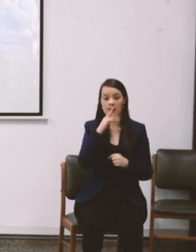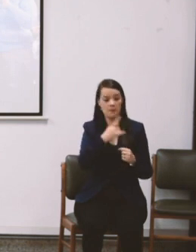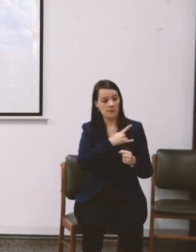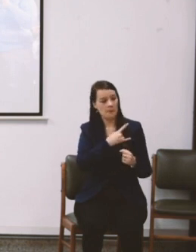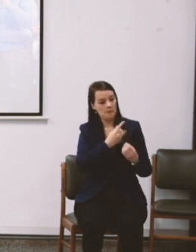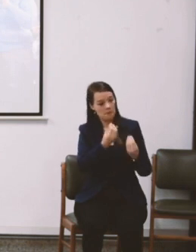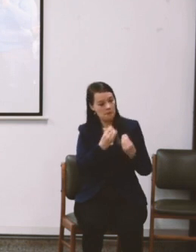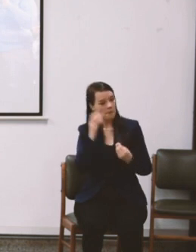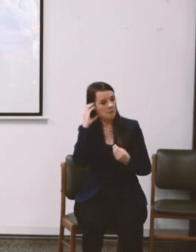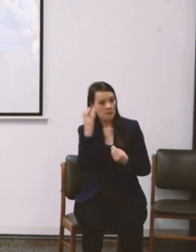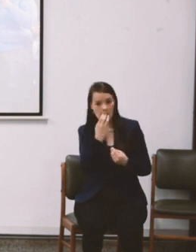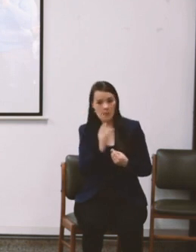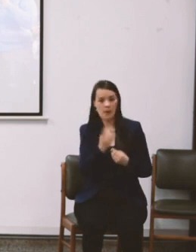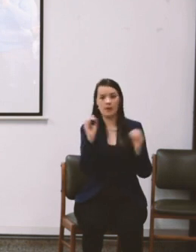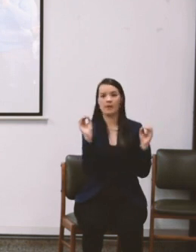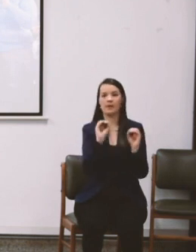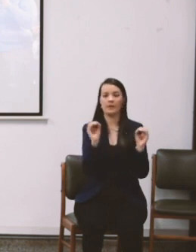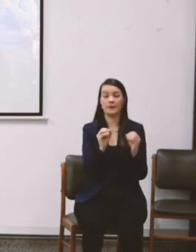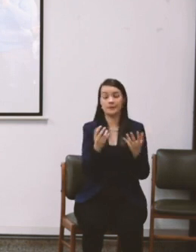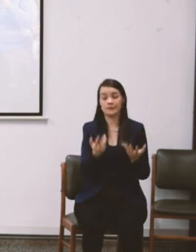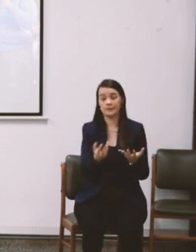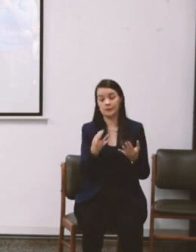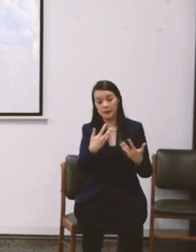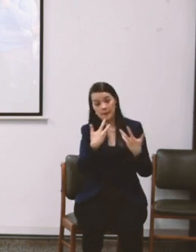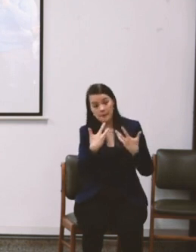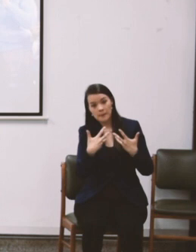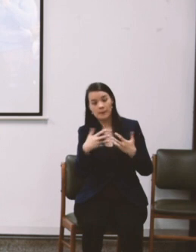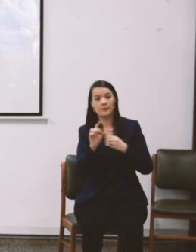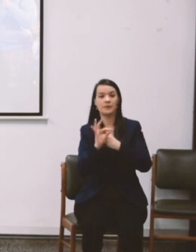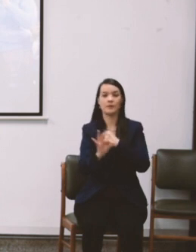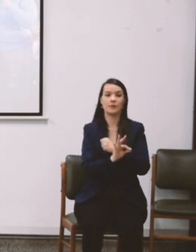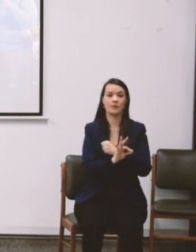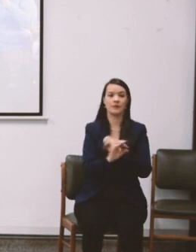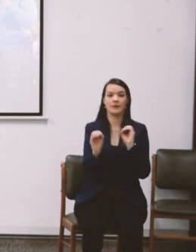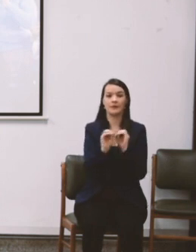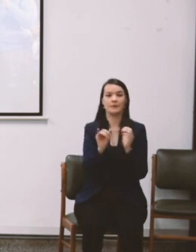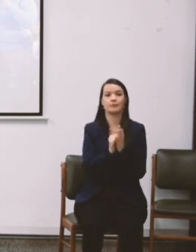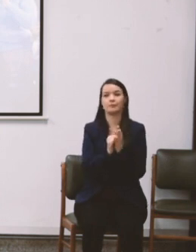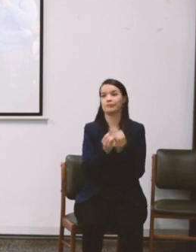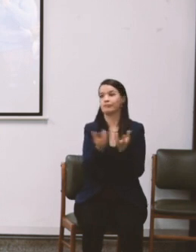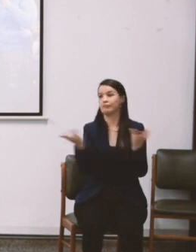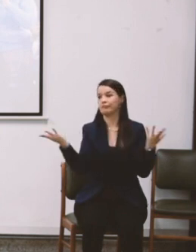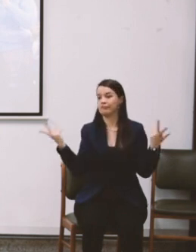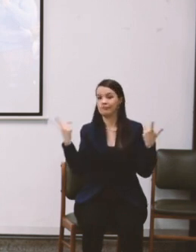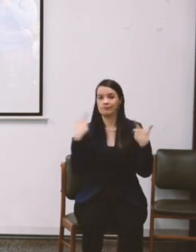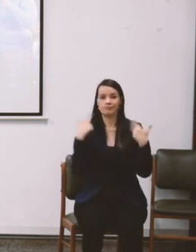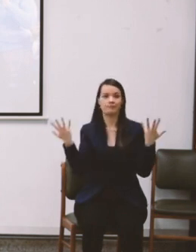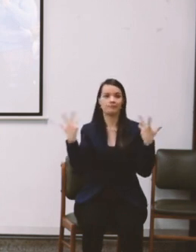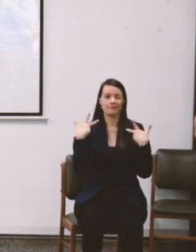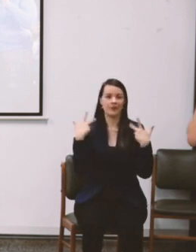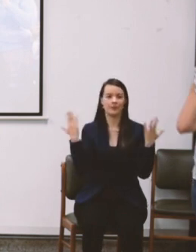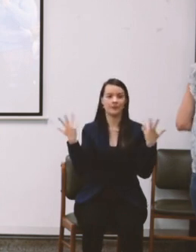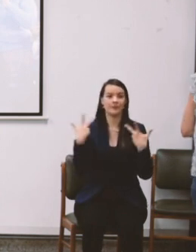ser fonoaudiólogos, que ellos no los educaron para ser psicólogos, bueno, un montón como de situaciones y